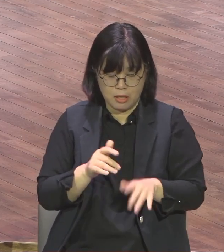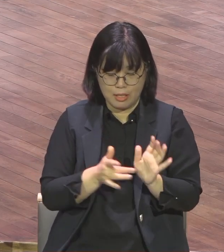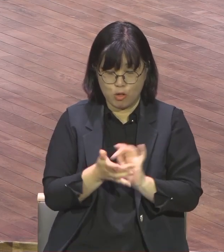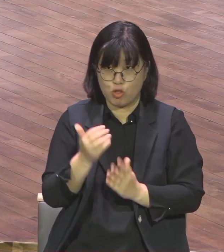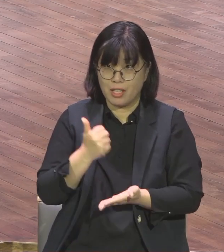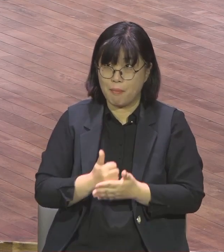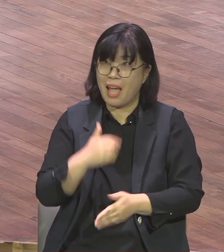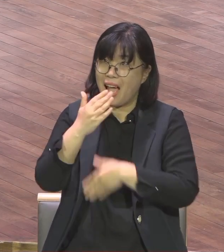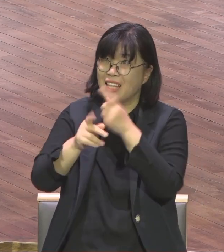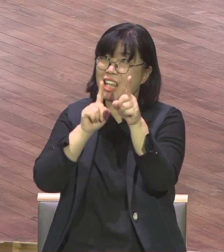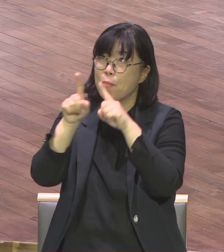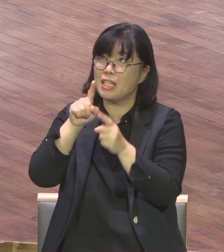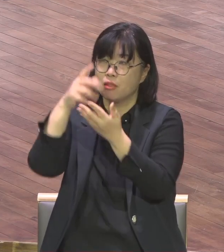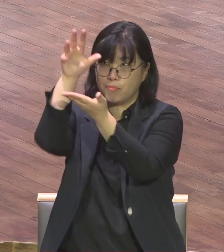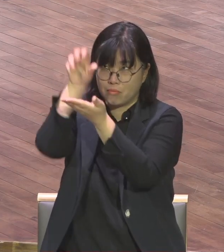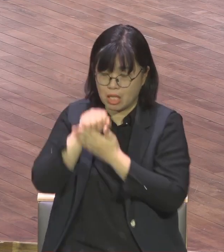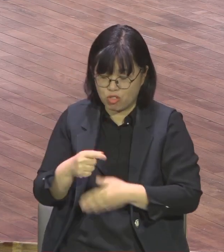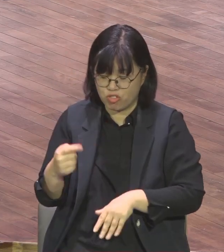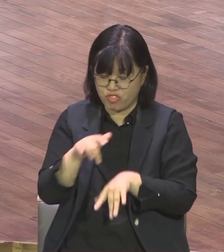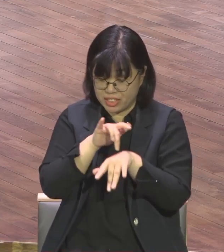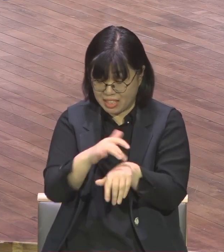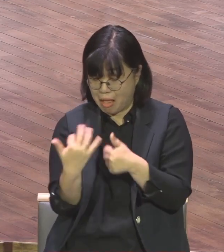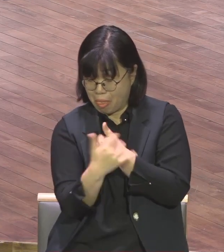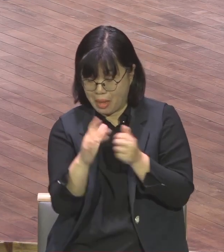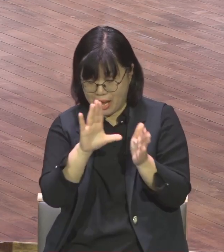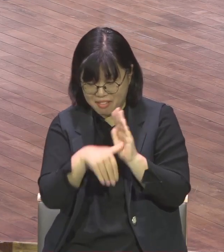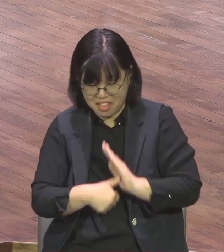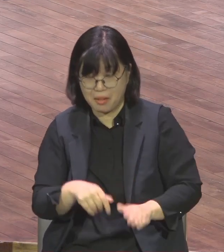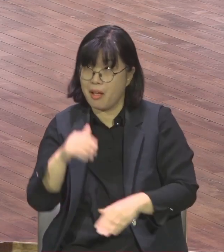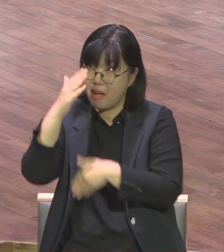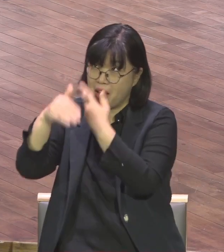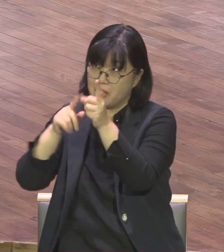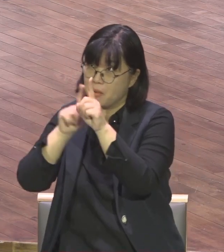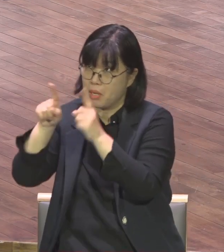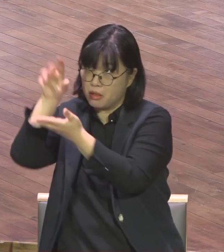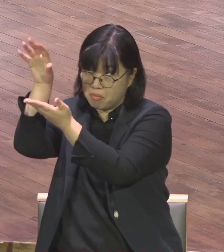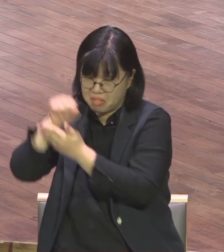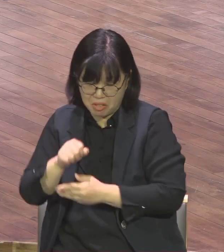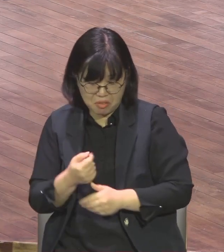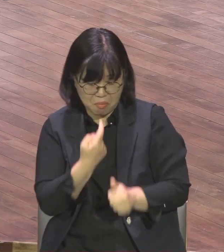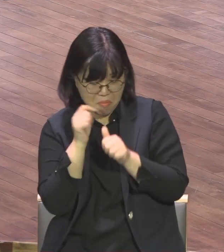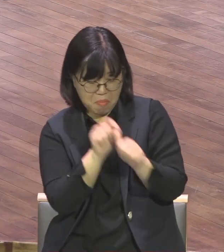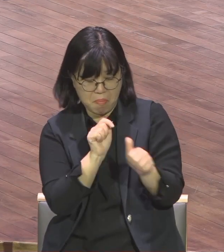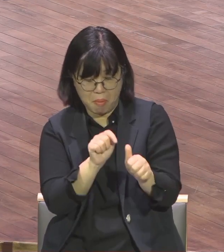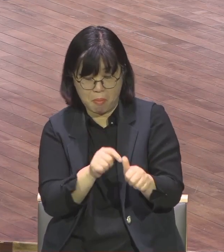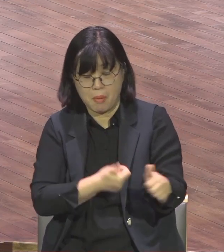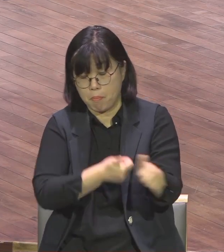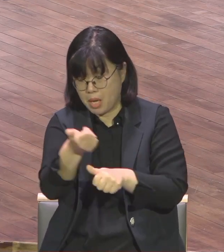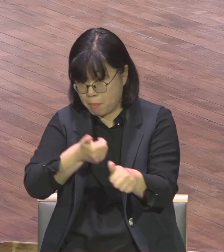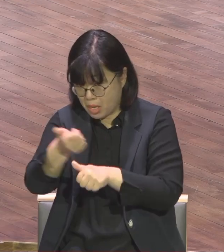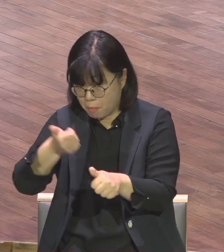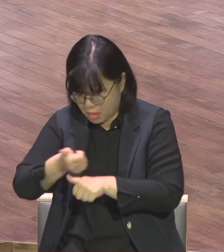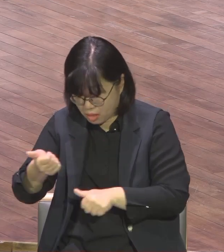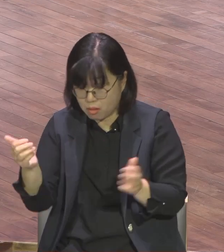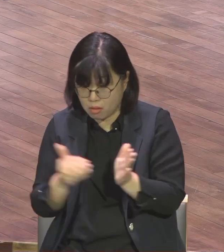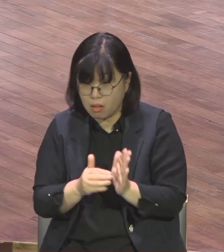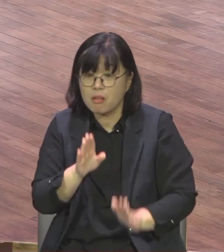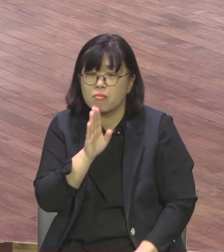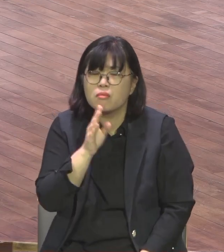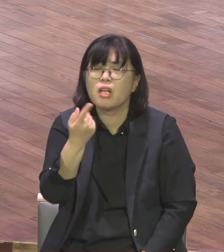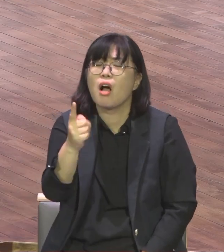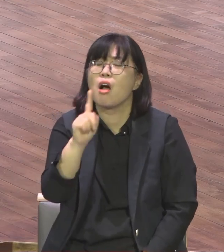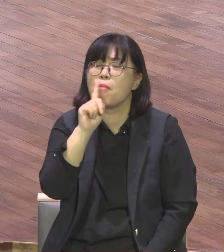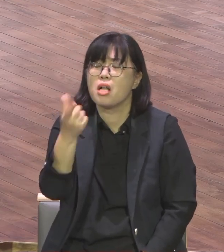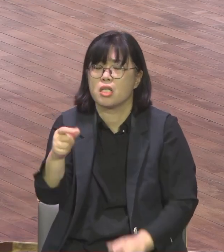인격으로 여러분의 무슨 결단 안 됩니다. 말씀으로 무력하시게 보여요. 그런데 안타깝게도 아나니아는